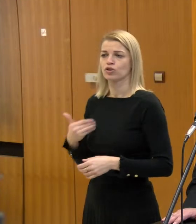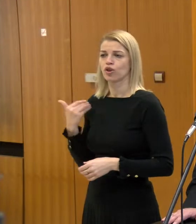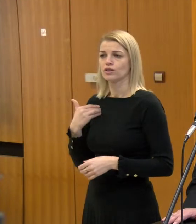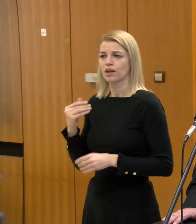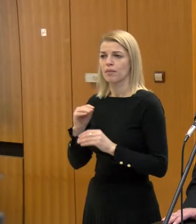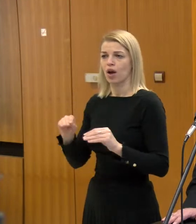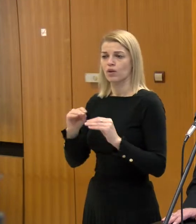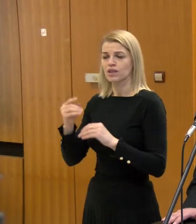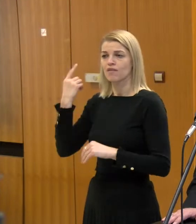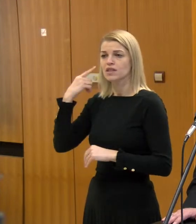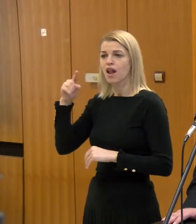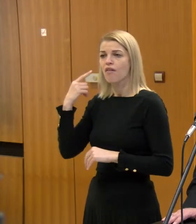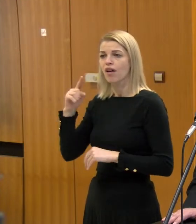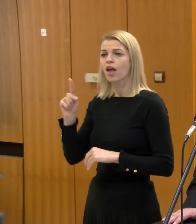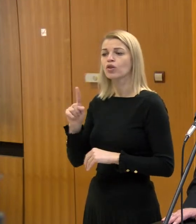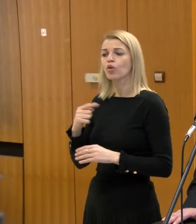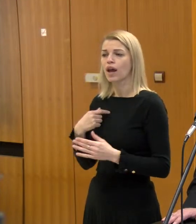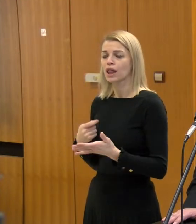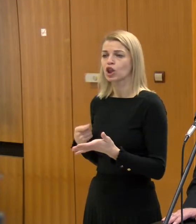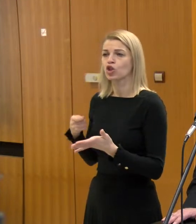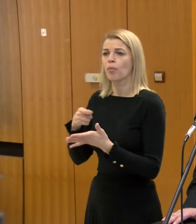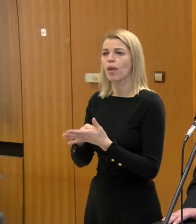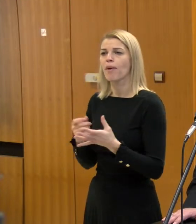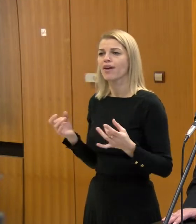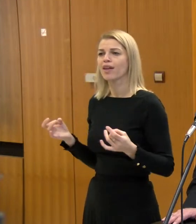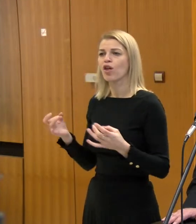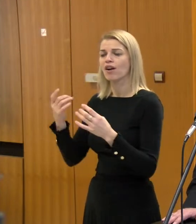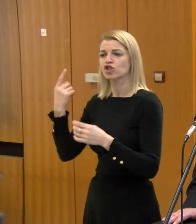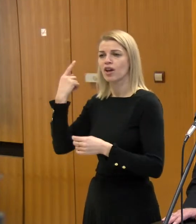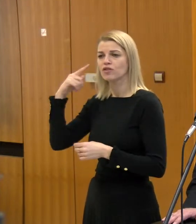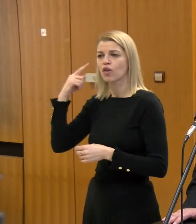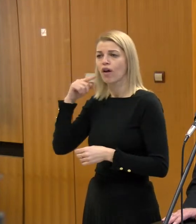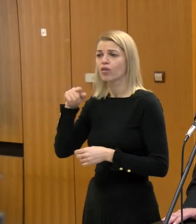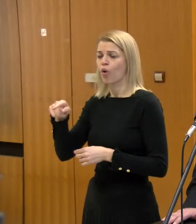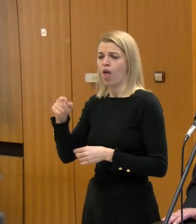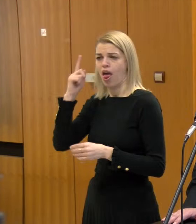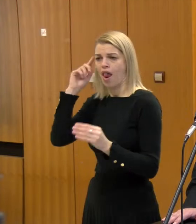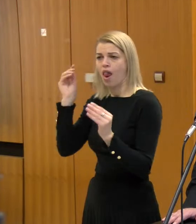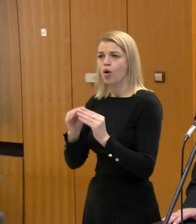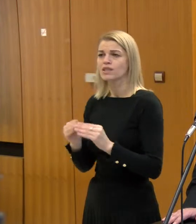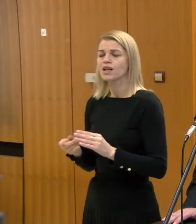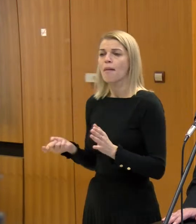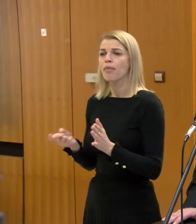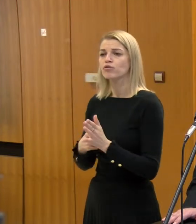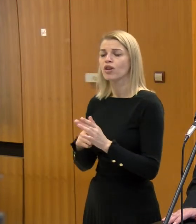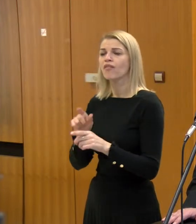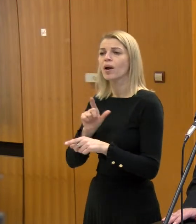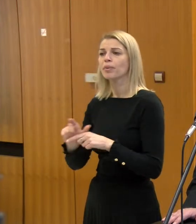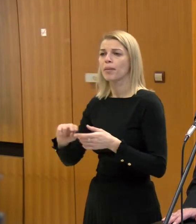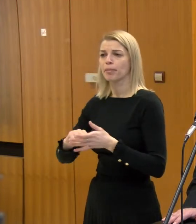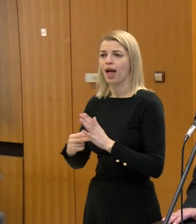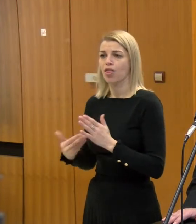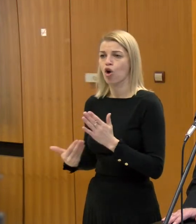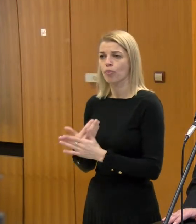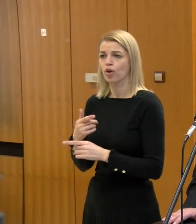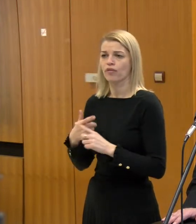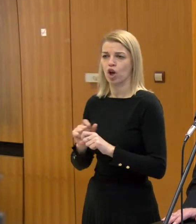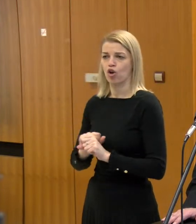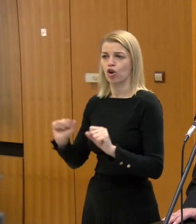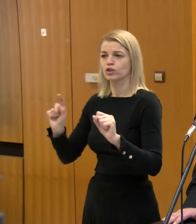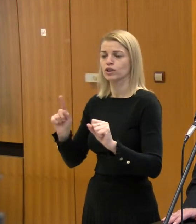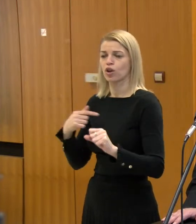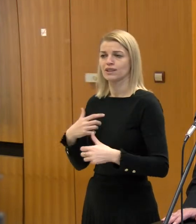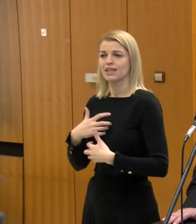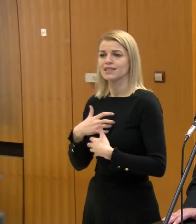pedagogické vzdelávanie, ktoré len doplňame inovačným vzdelávaním, čo je logická požiadavka pre plán obnovy a odolnosti, ktorý